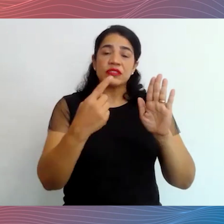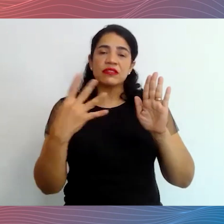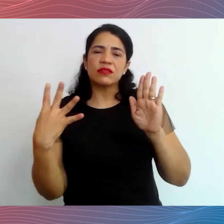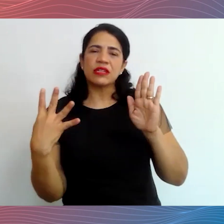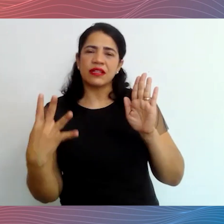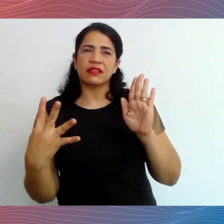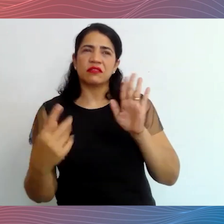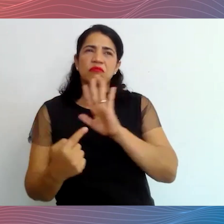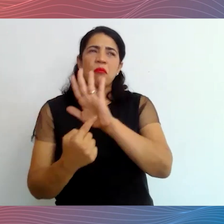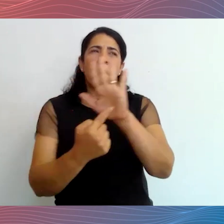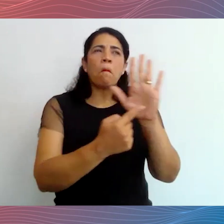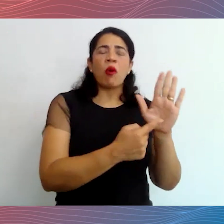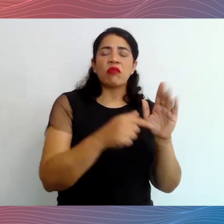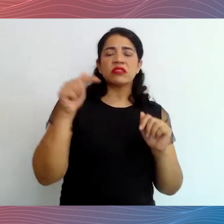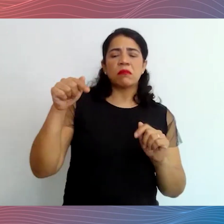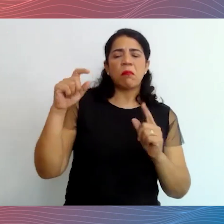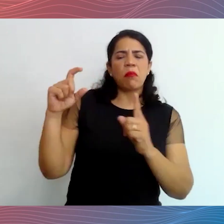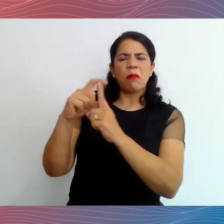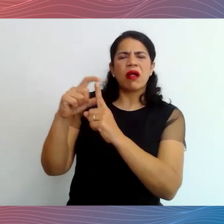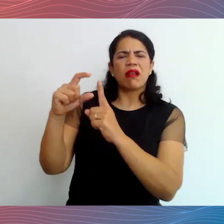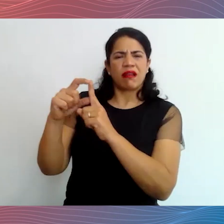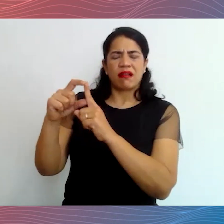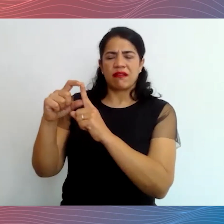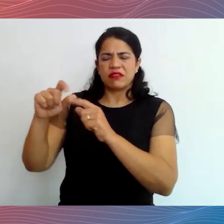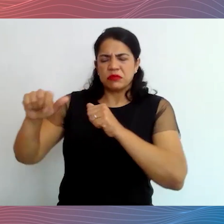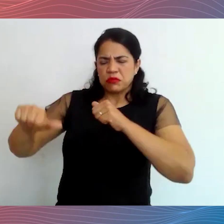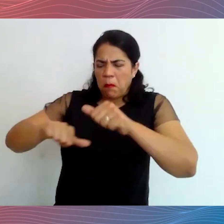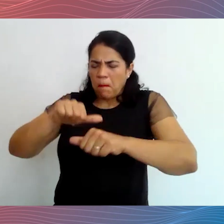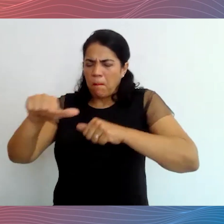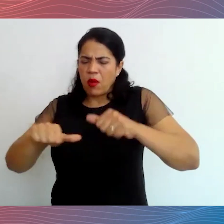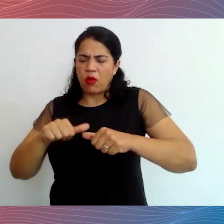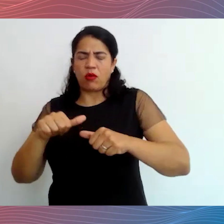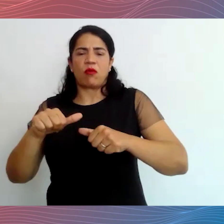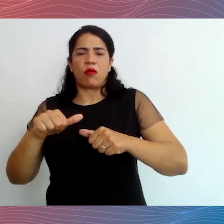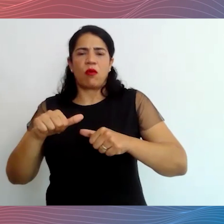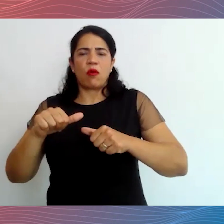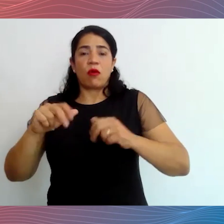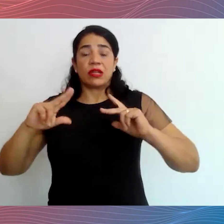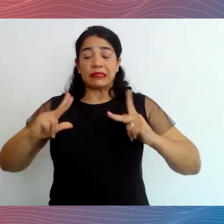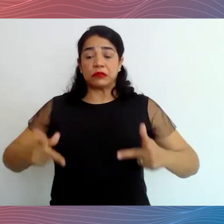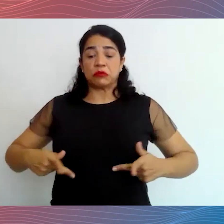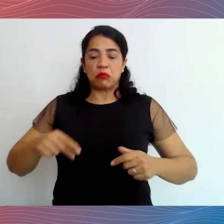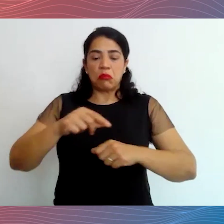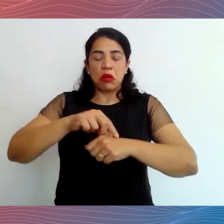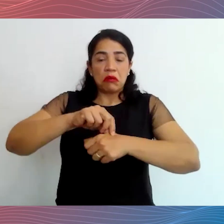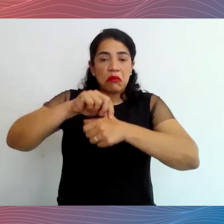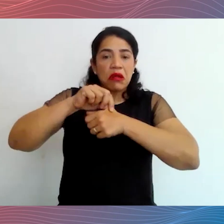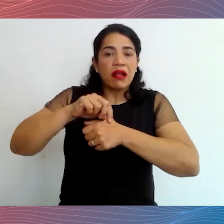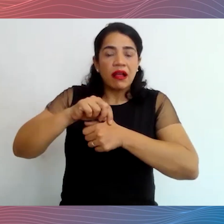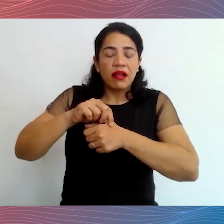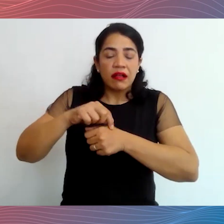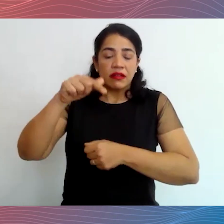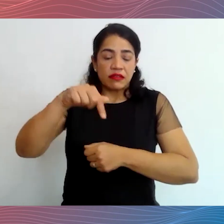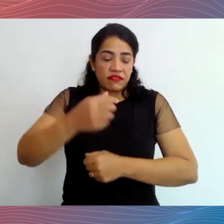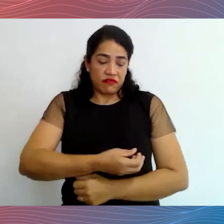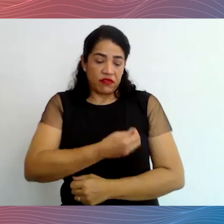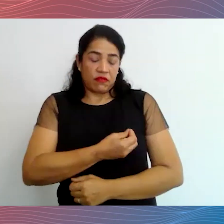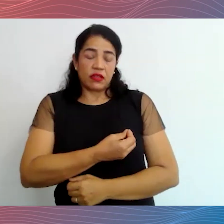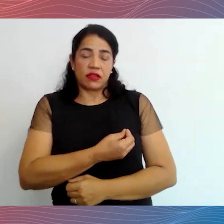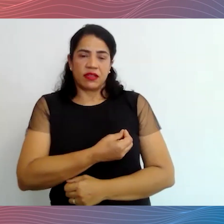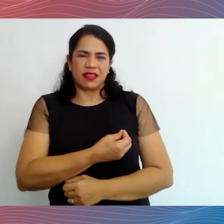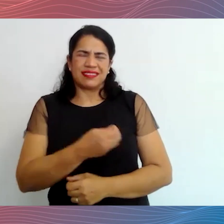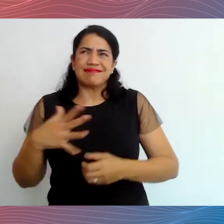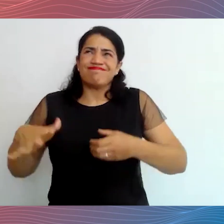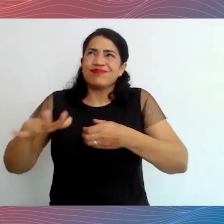nós, cheio de graça e de verdade. E os apóstolos viram a sua glória, glória como